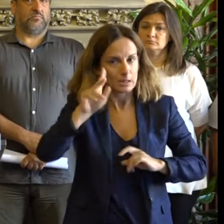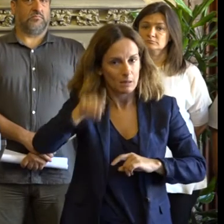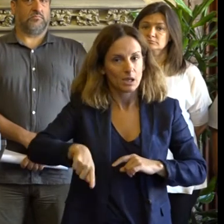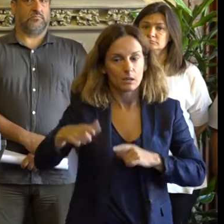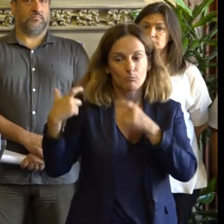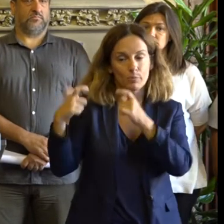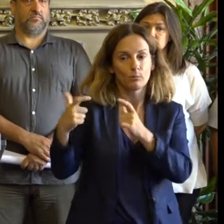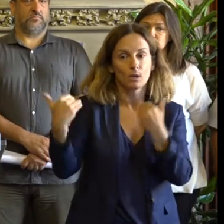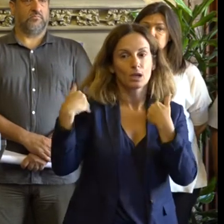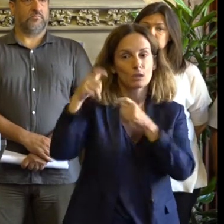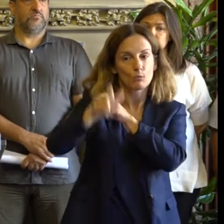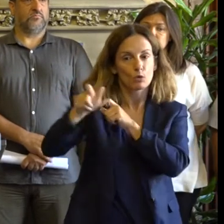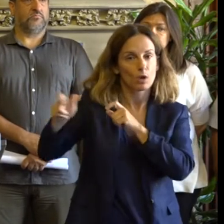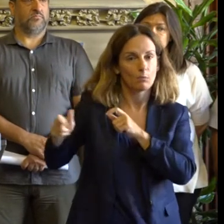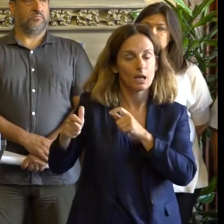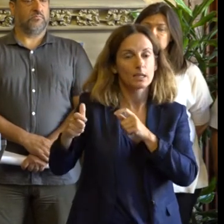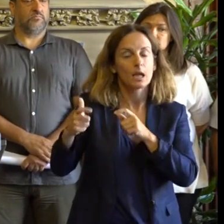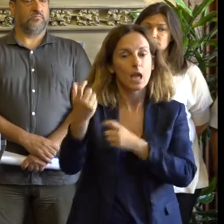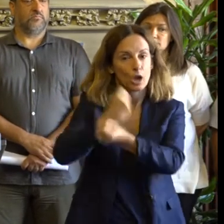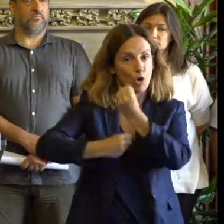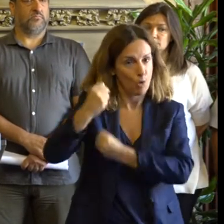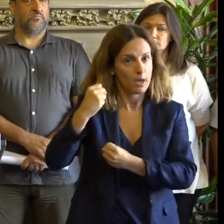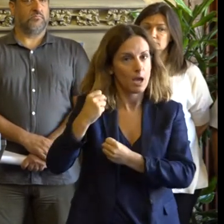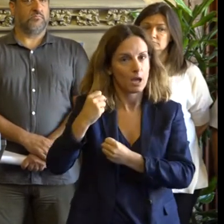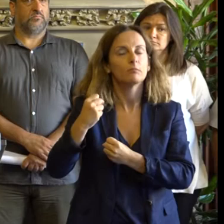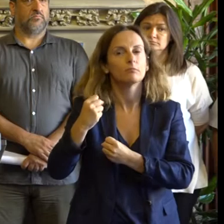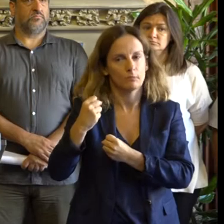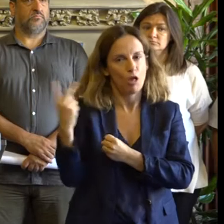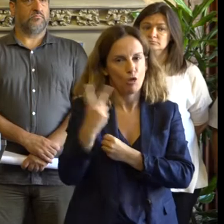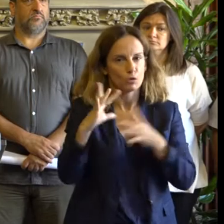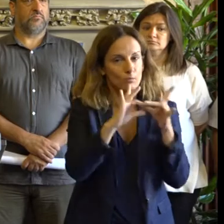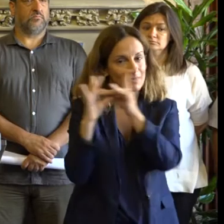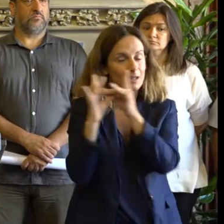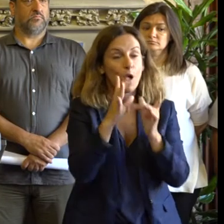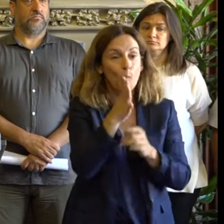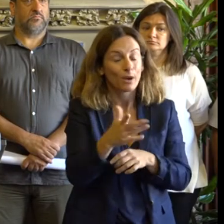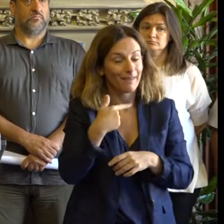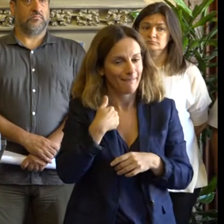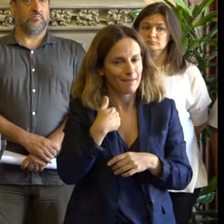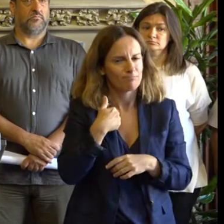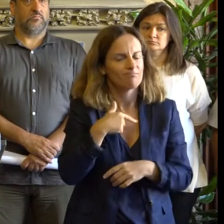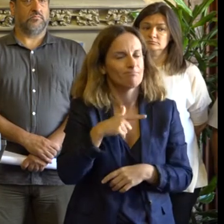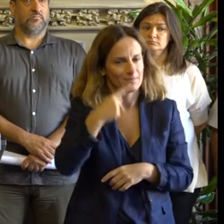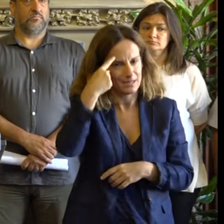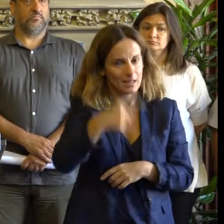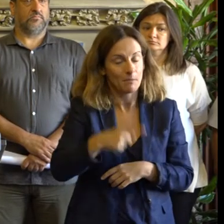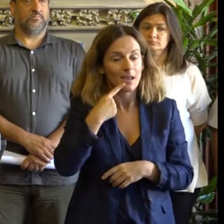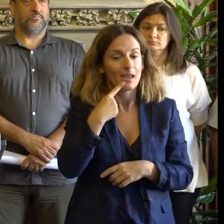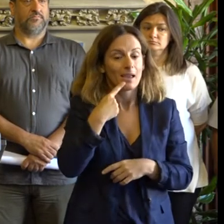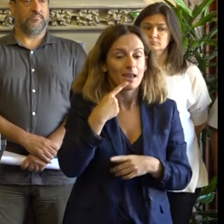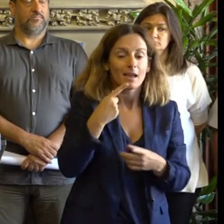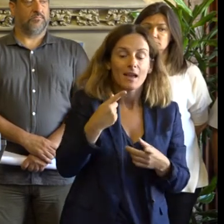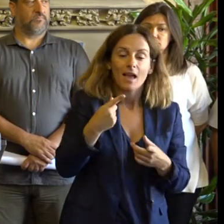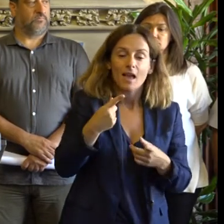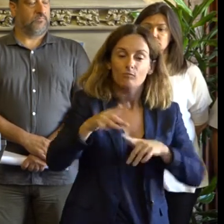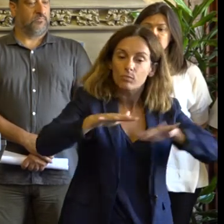d'Economia. Perquè entenem que promocionant el turisme cultural i esportiu estem contribuint al canvi de model econòmic